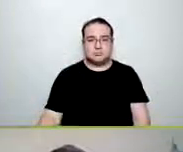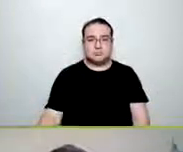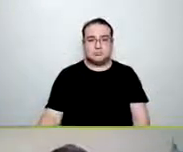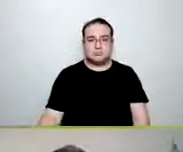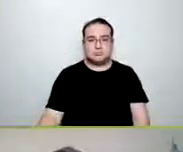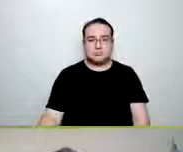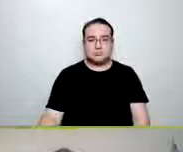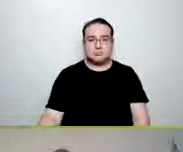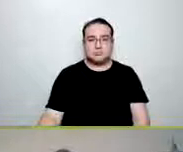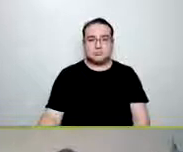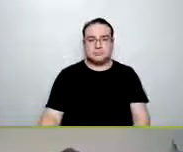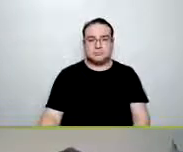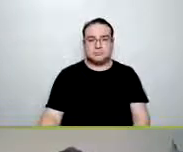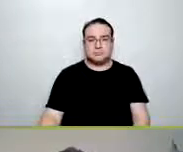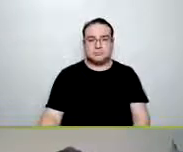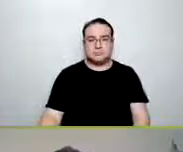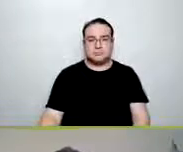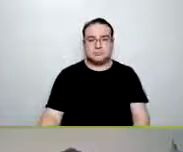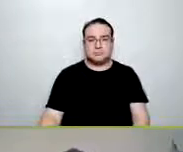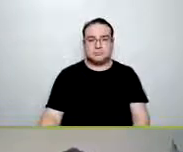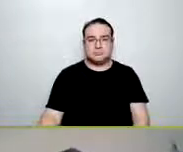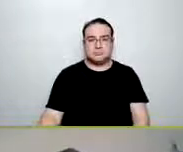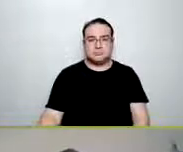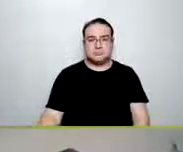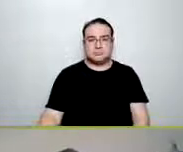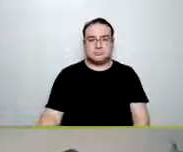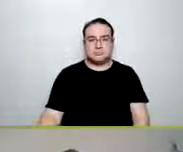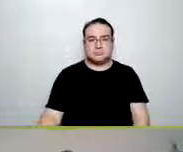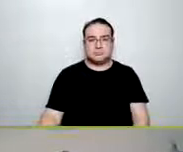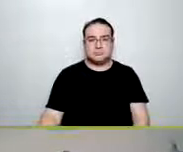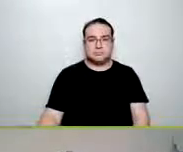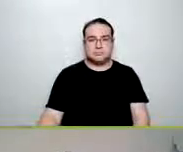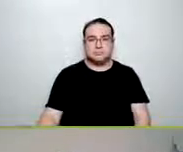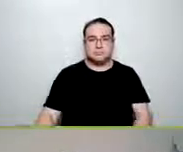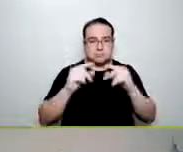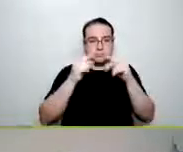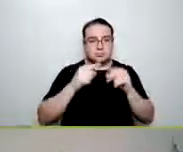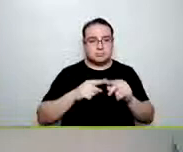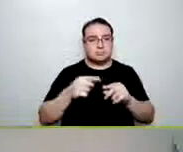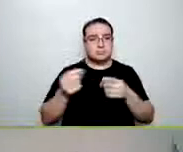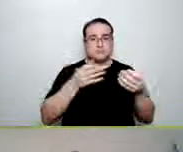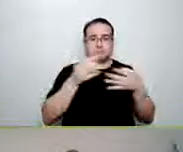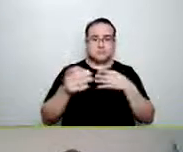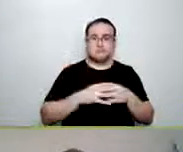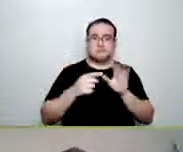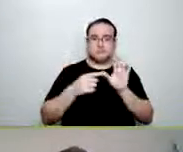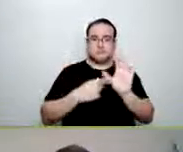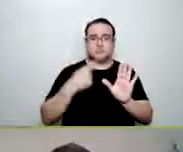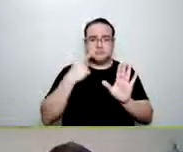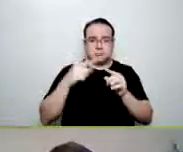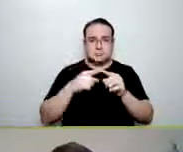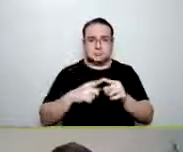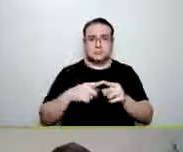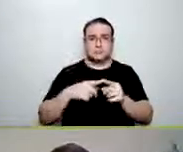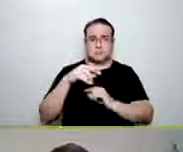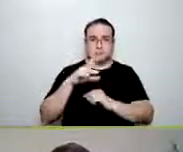Grandes acervos têm a possibilidade de copiarem os dados entre si. Isso aqui é o esquema que o Instituto Max Planck,